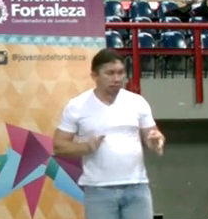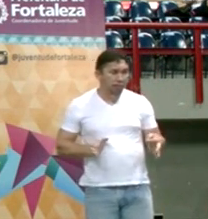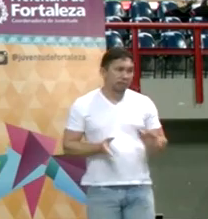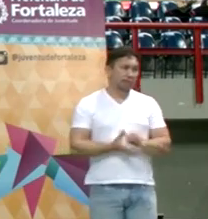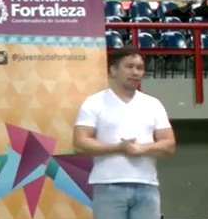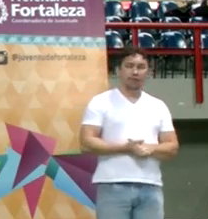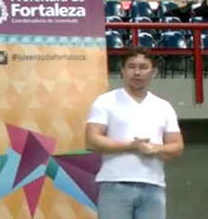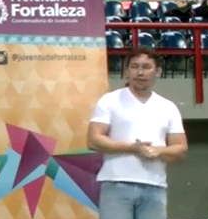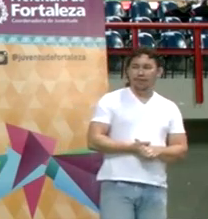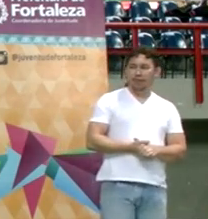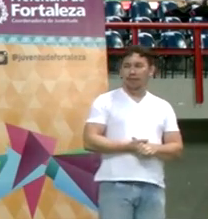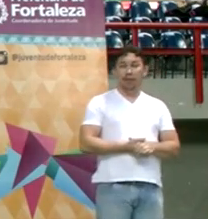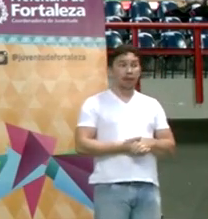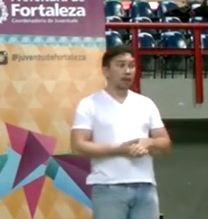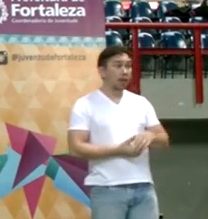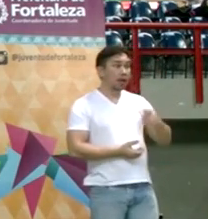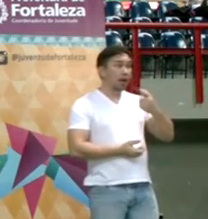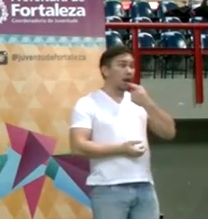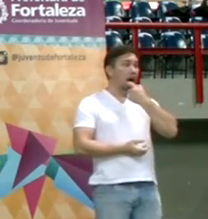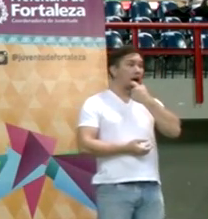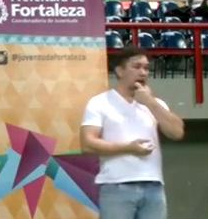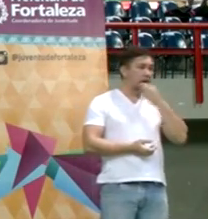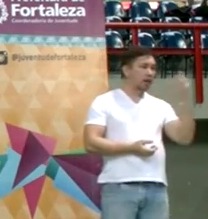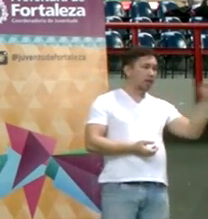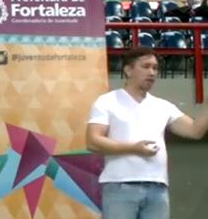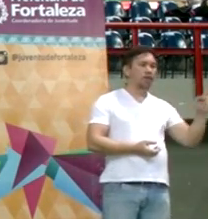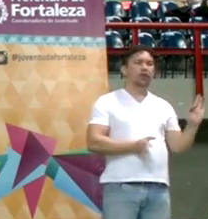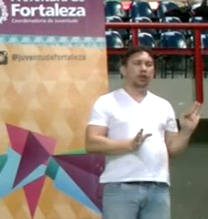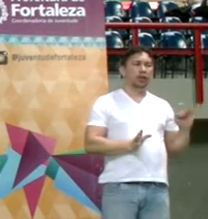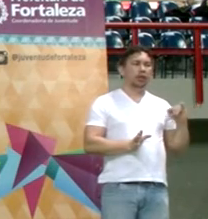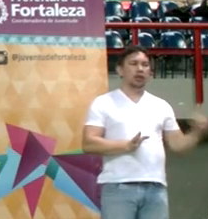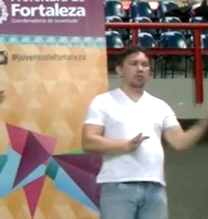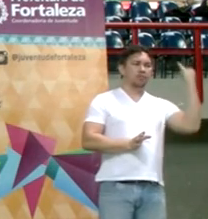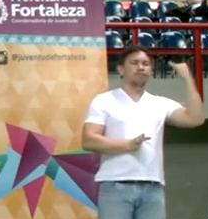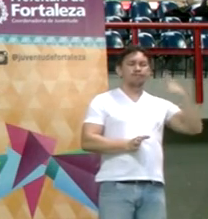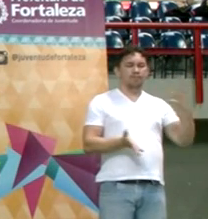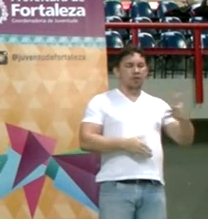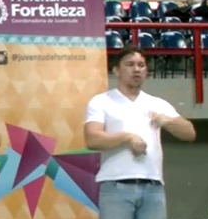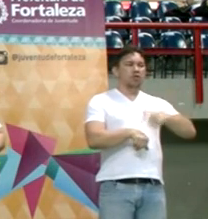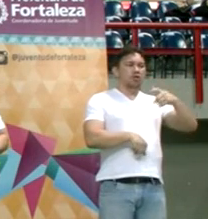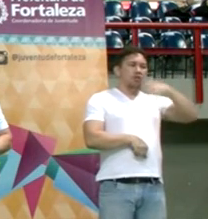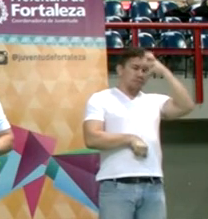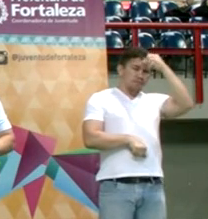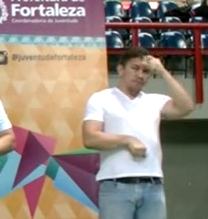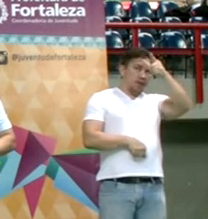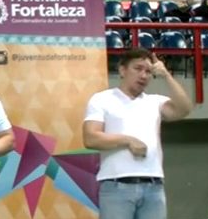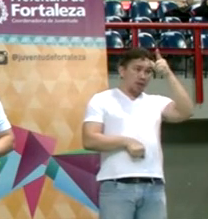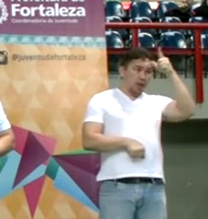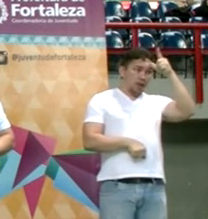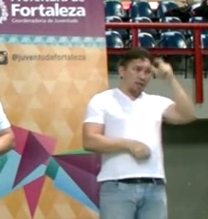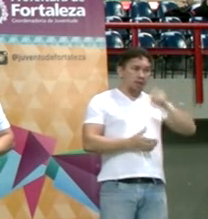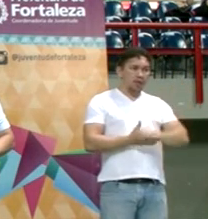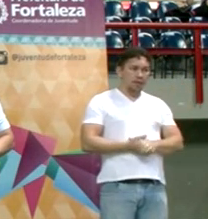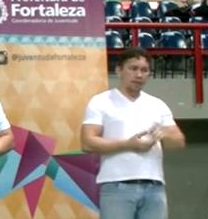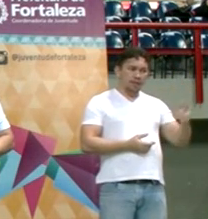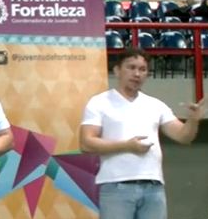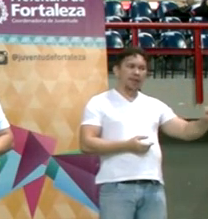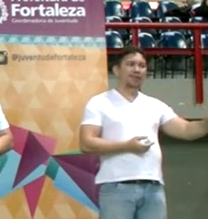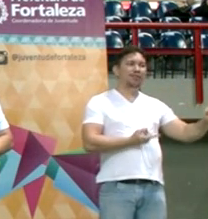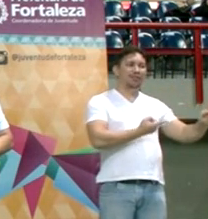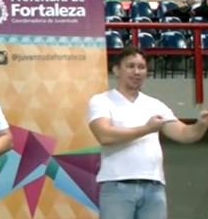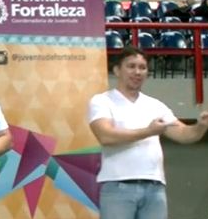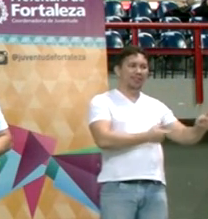tá? E aí a Inglaterra e a França se aproveitaram. É a hora delas se vingarem da Alemanha. Principalmente quem? A